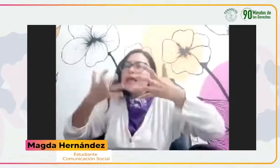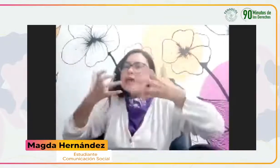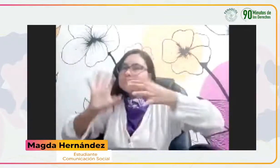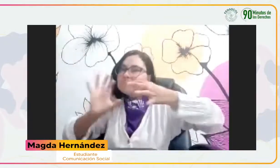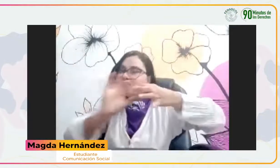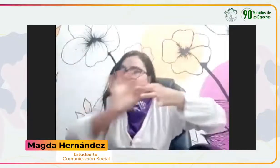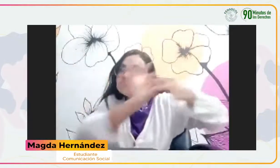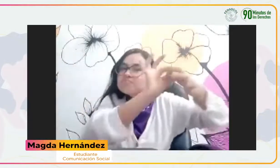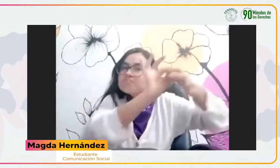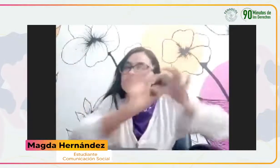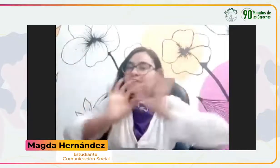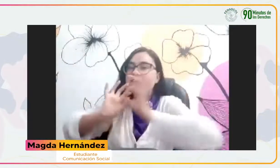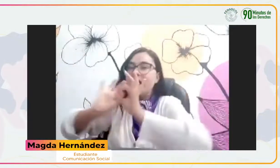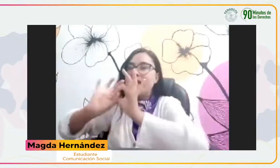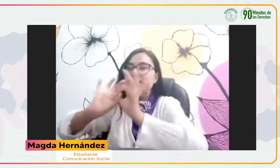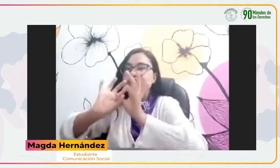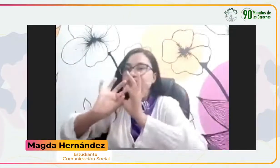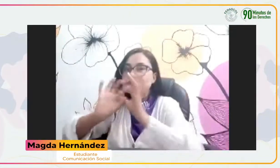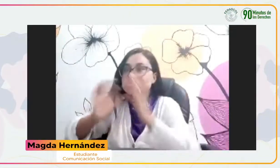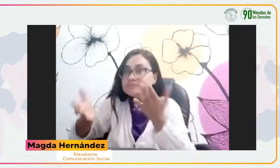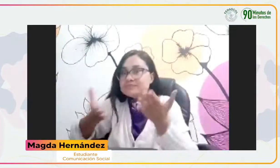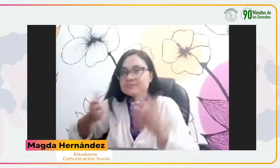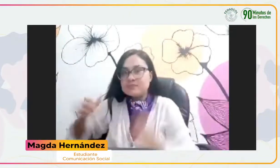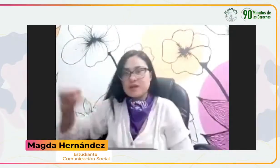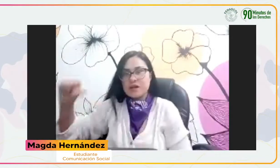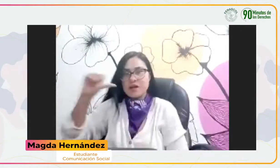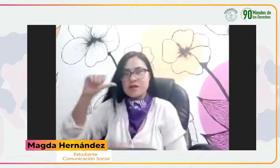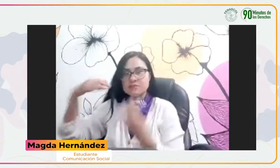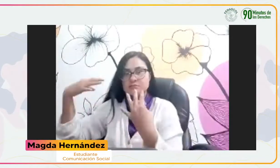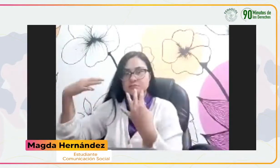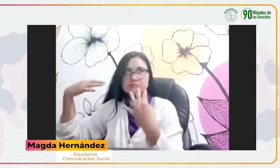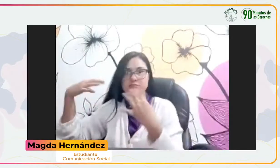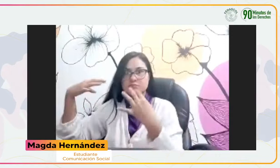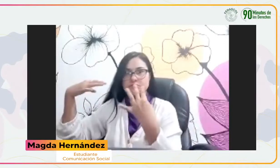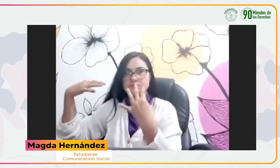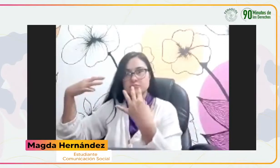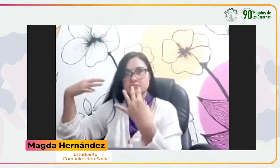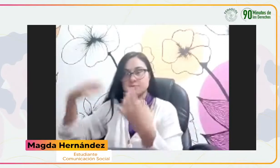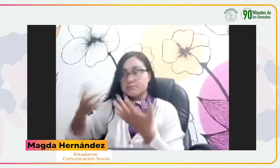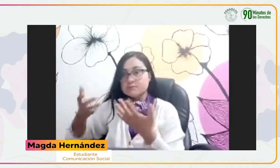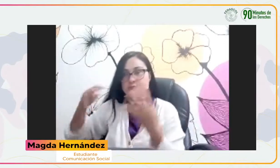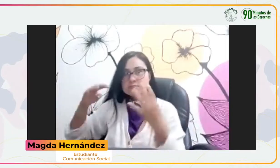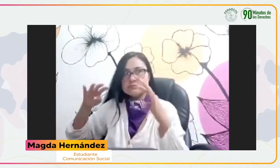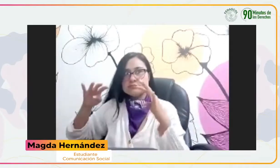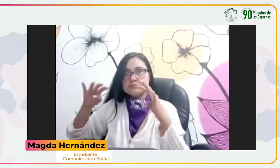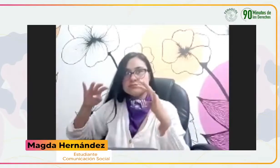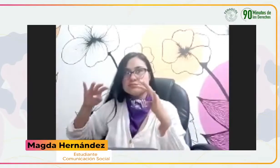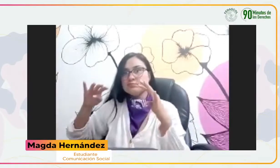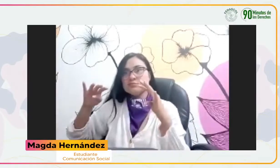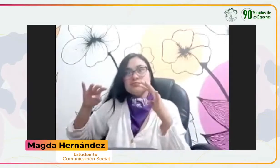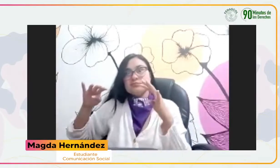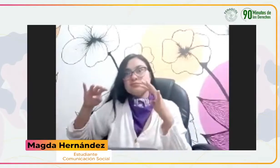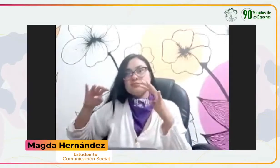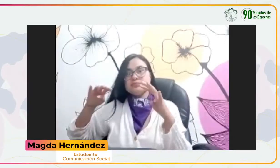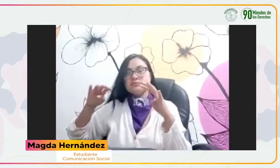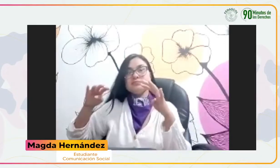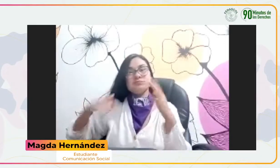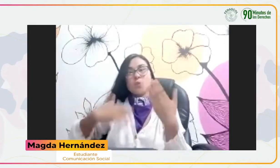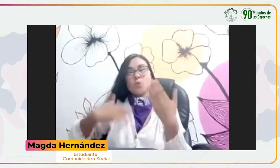manejen así de pronto echar a un lado el proceso y que generalmente el movimiento asociativo se lleva a la